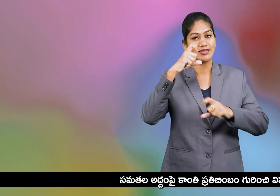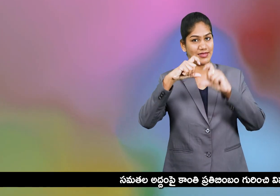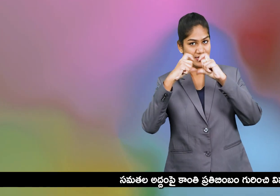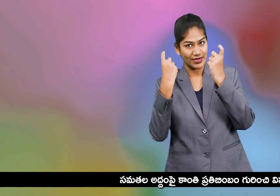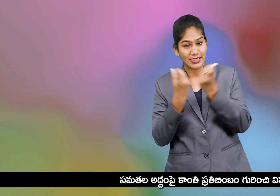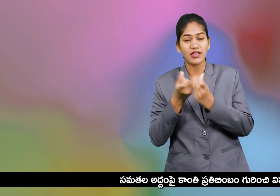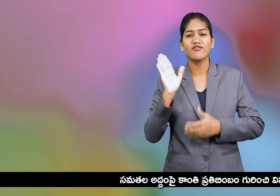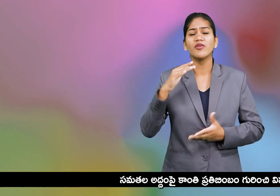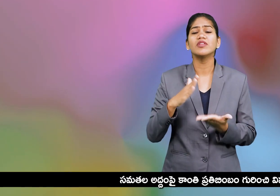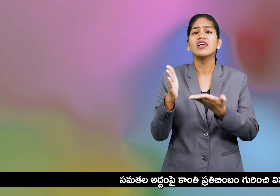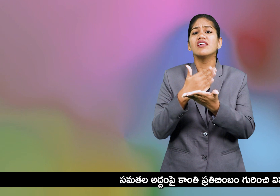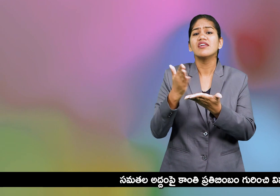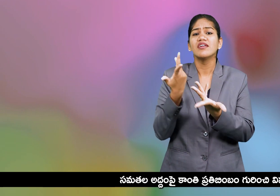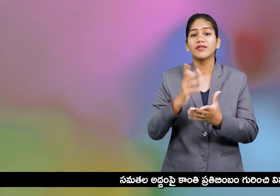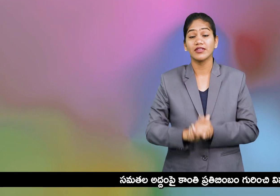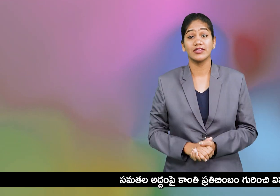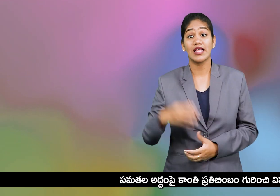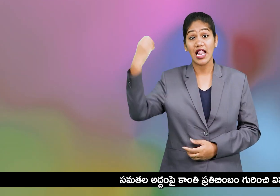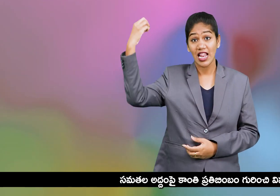సమతల అద్దంపై కాంతి ప్రతిబింబం గురించి వివరిస్తాను.